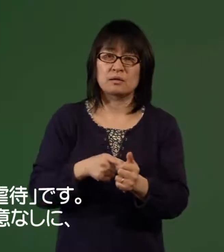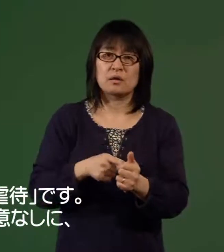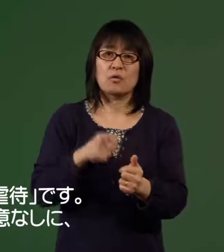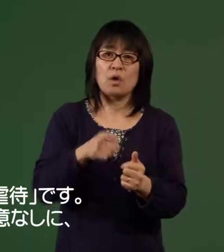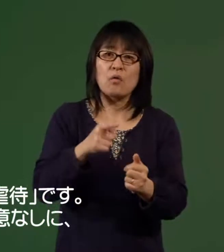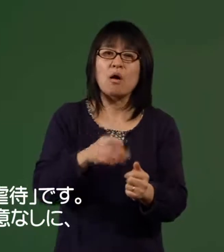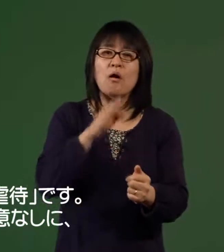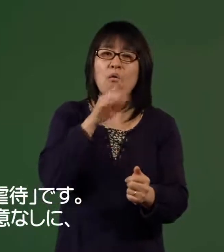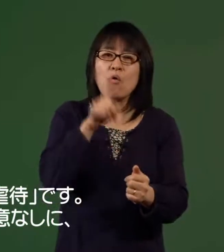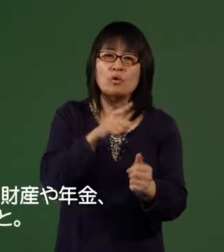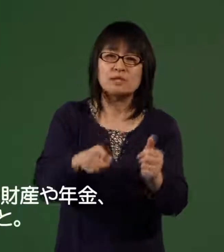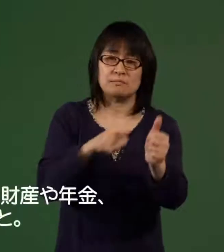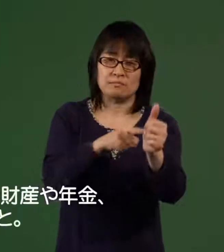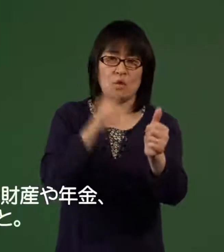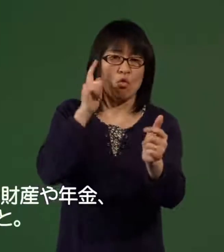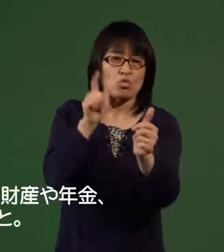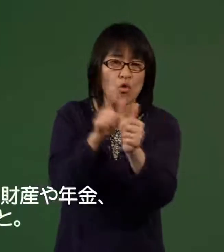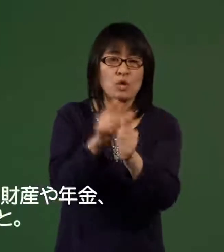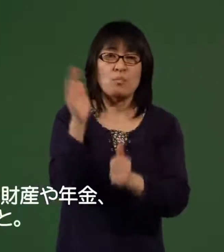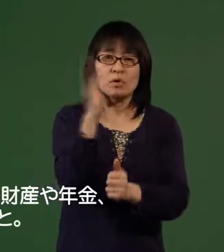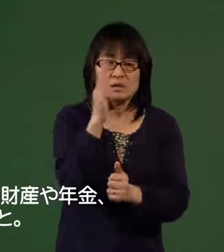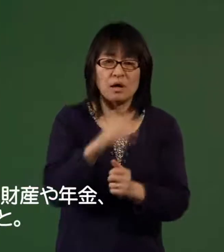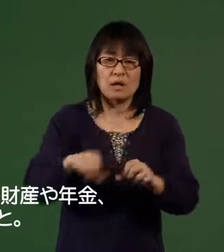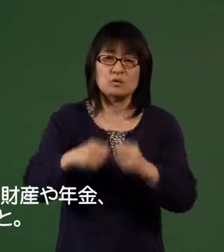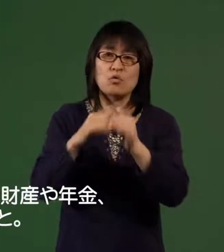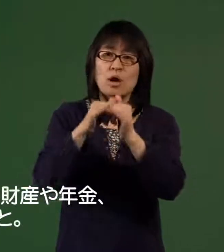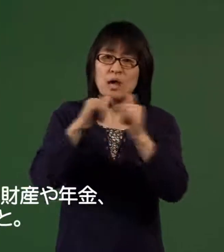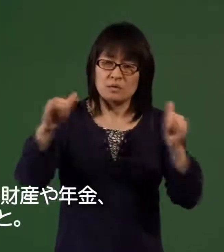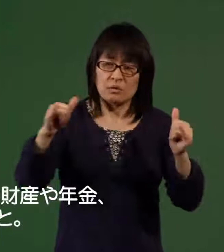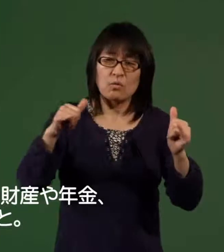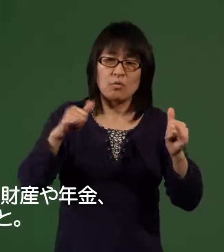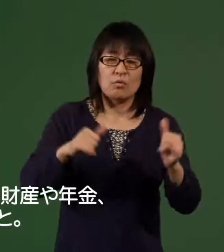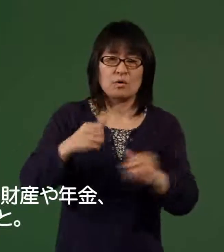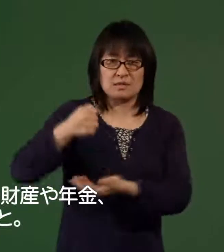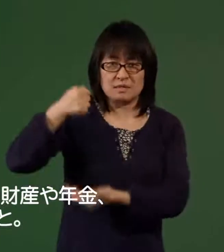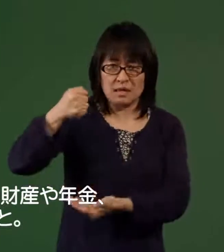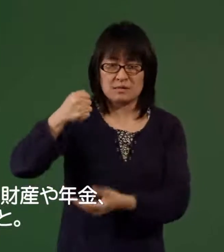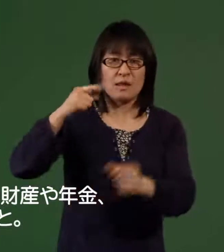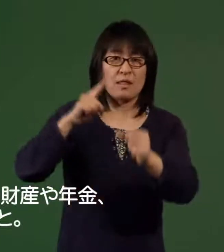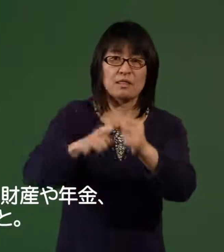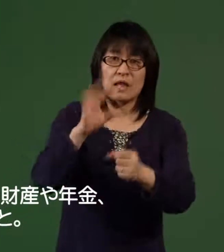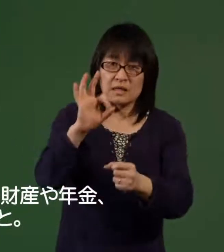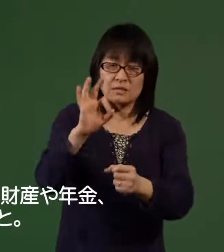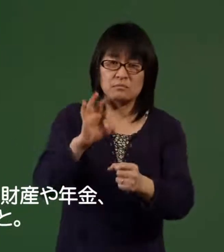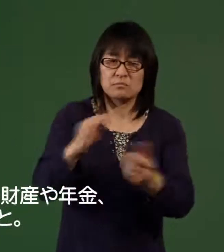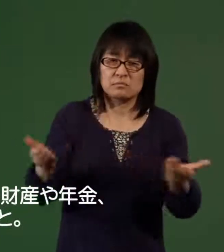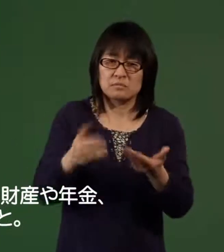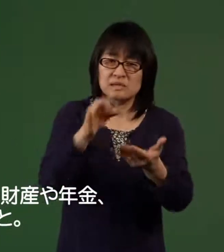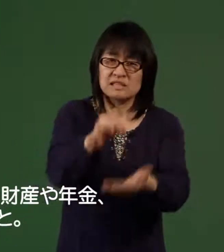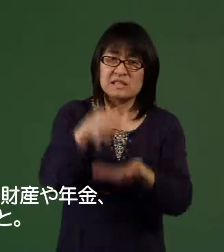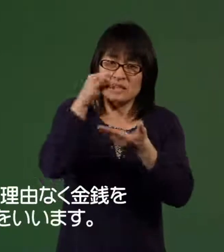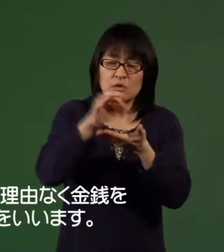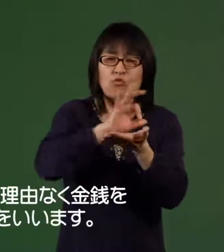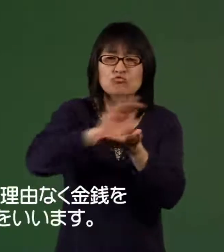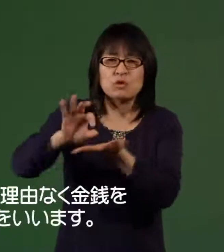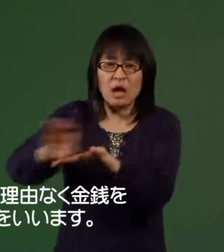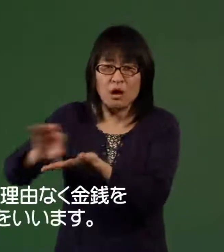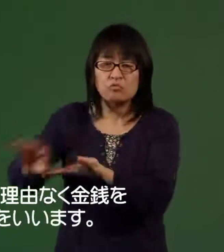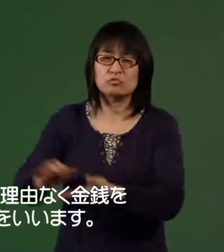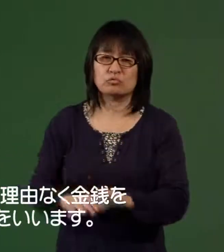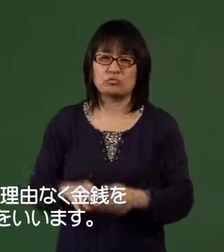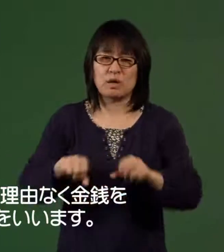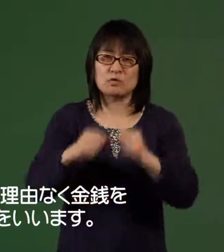本人の同意なしに障害のある方の財産や年金賃金などを使うことまた